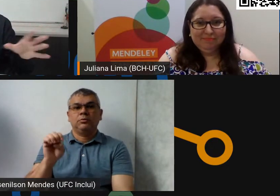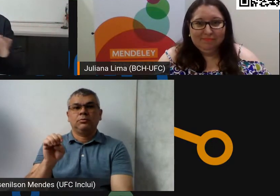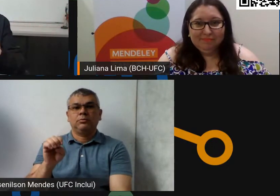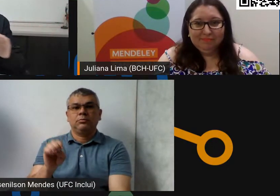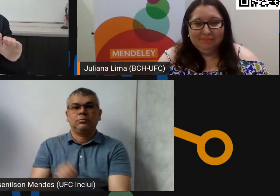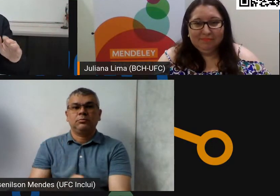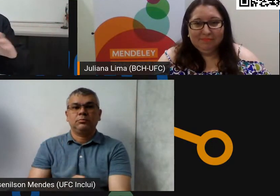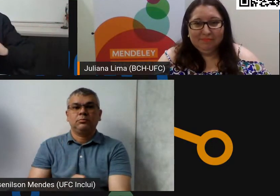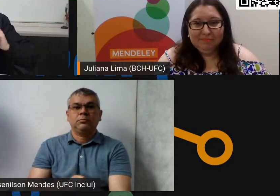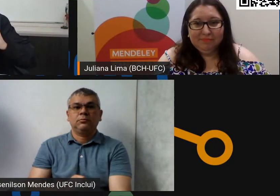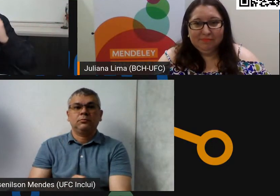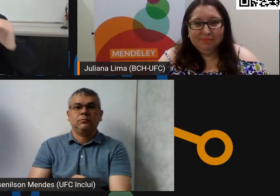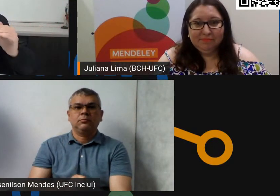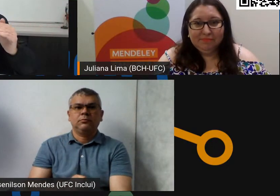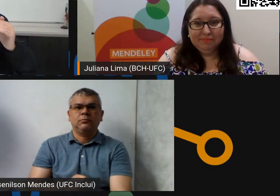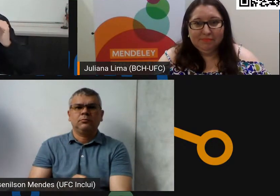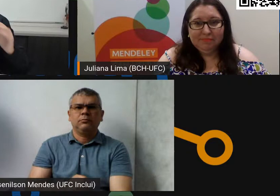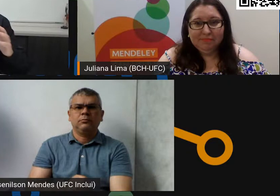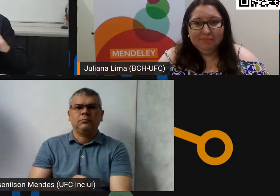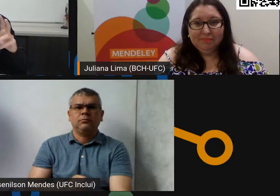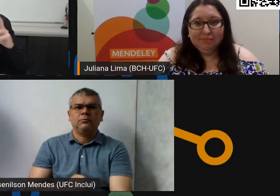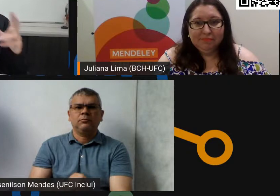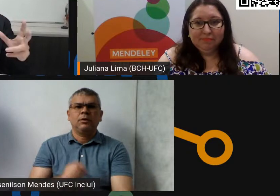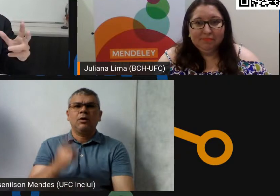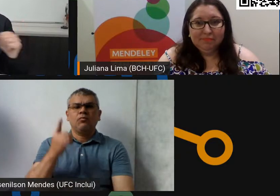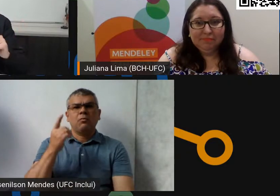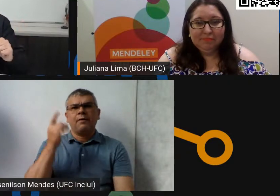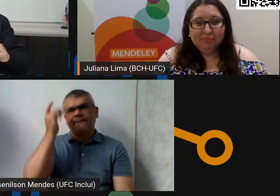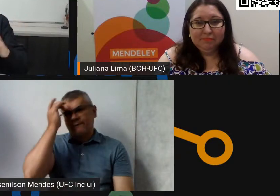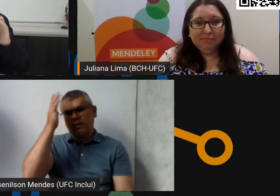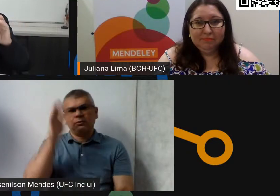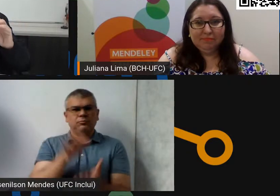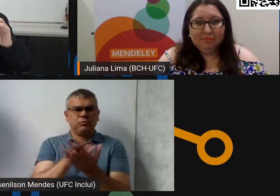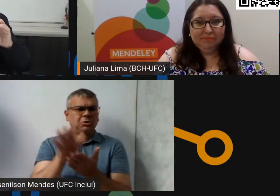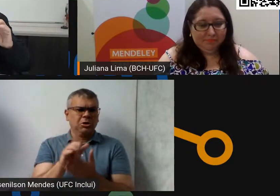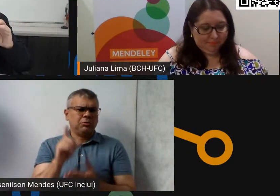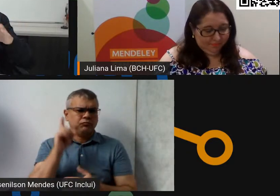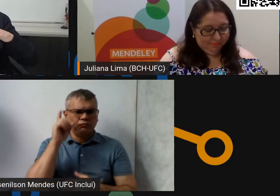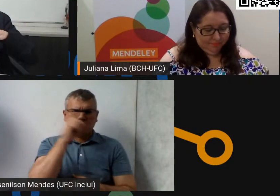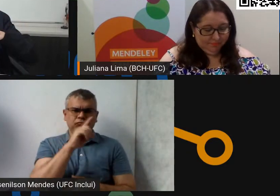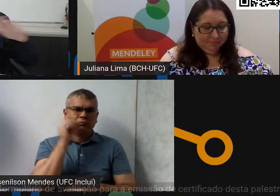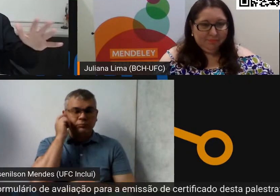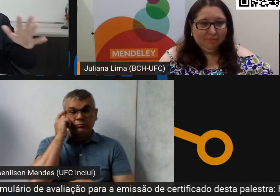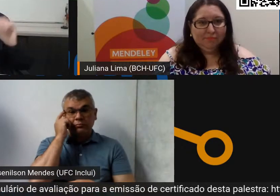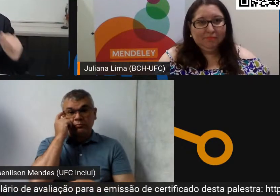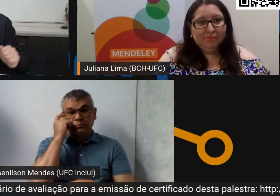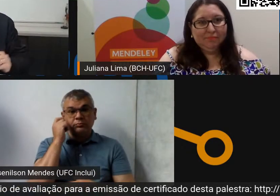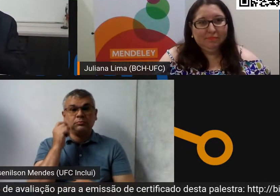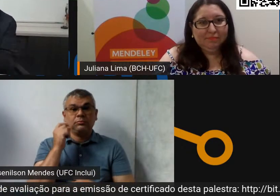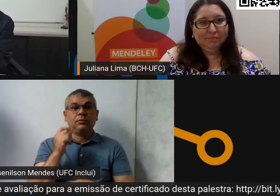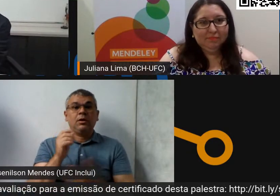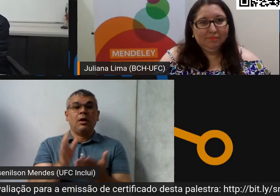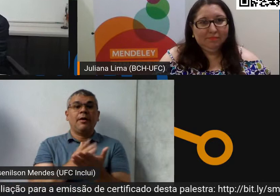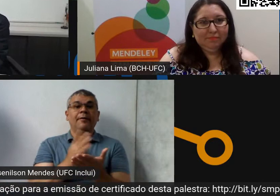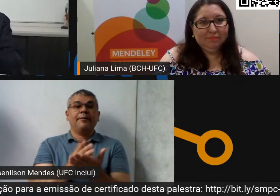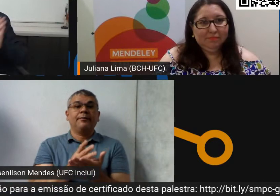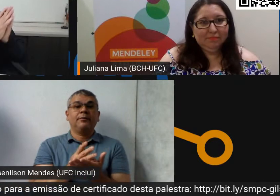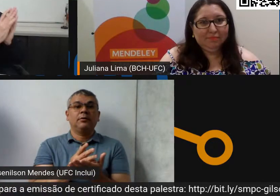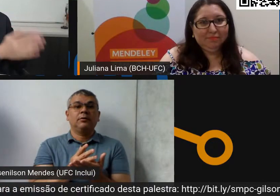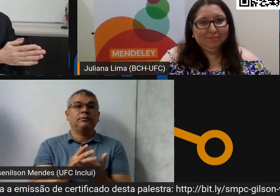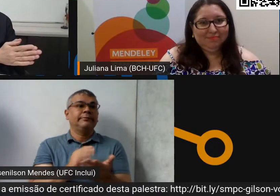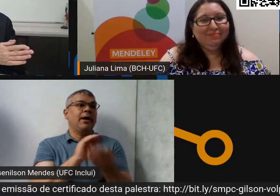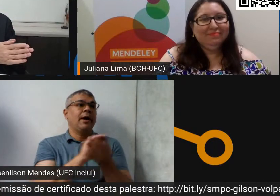qualquer coisa. A PLOS ONE é uma revista até que fácil de publicar, não é tão difícil, mas é uma revista genérica. Ela publica de arte